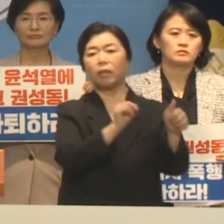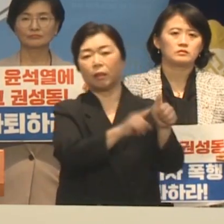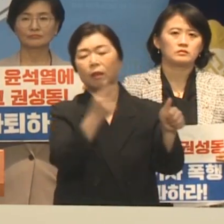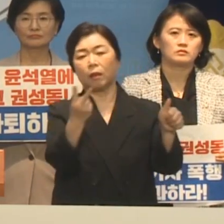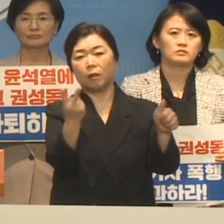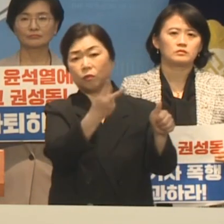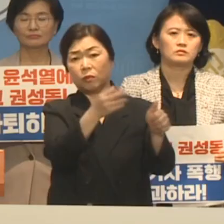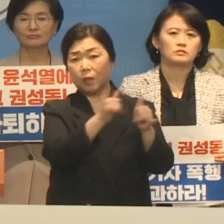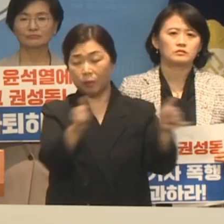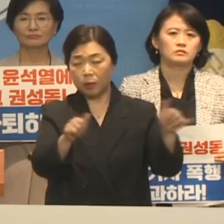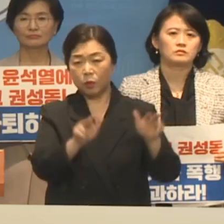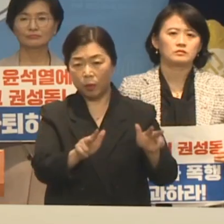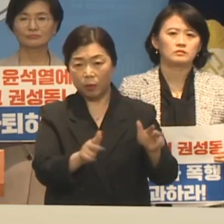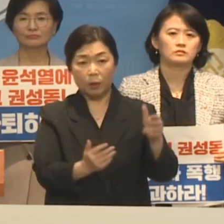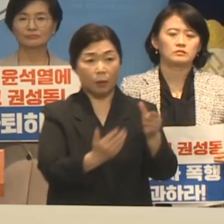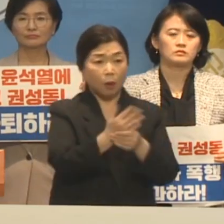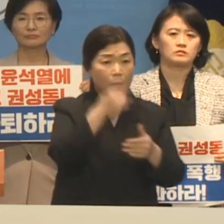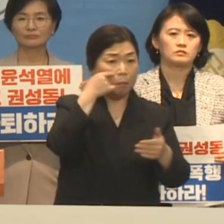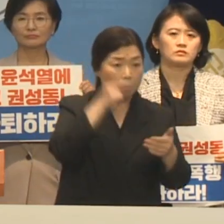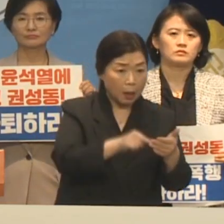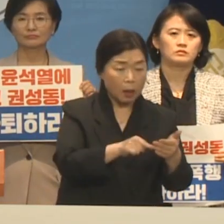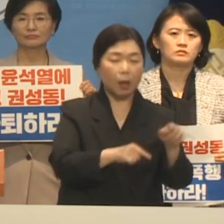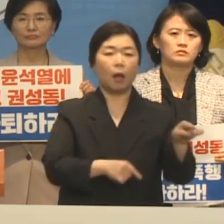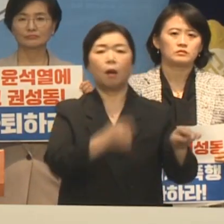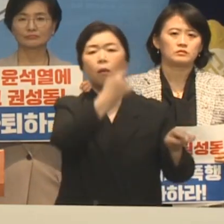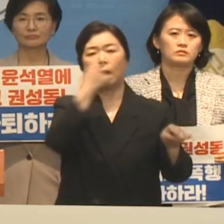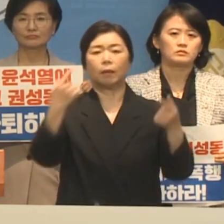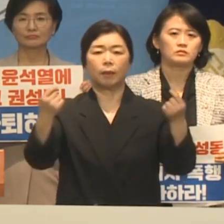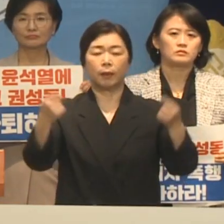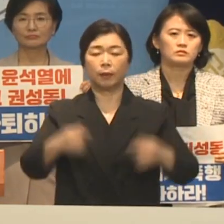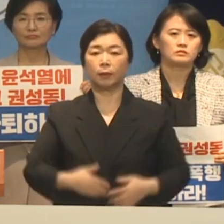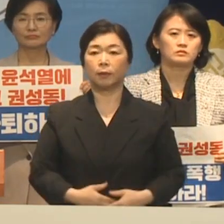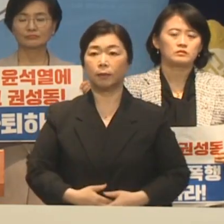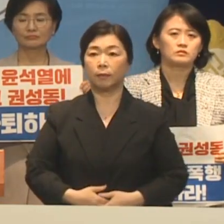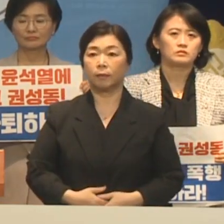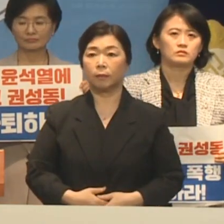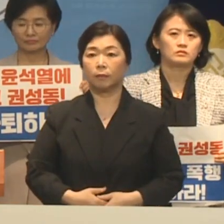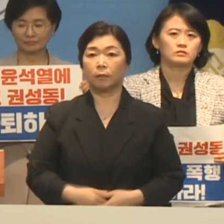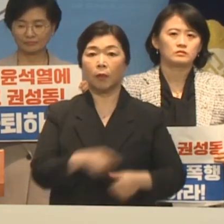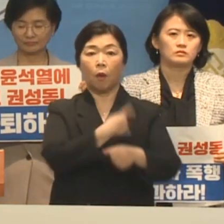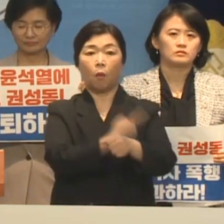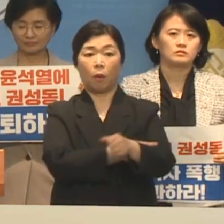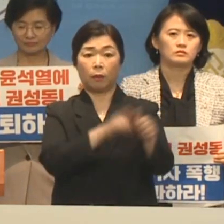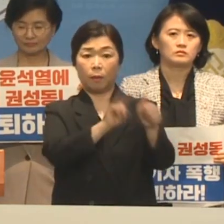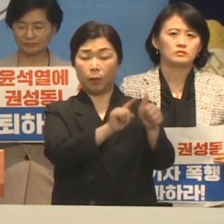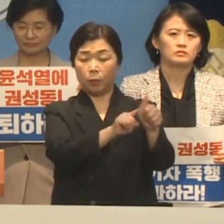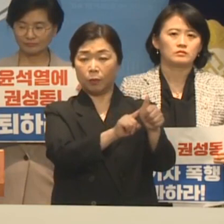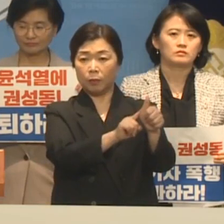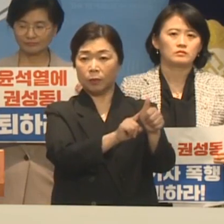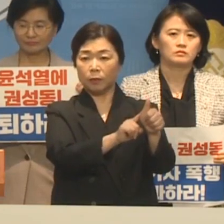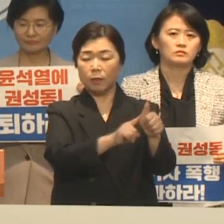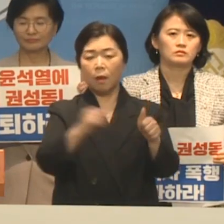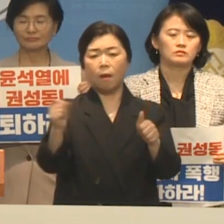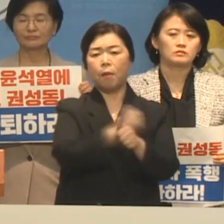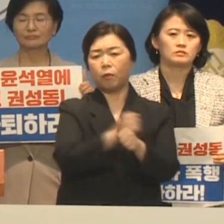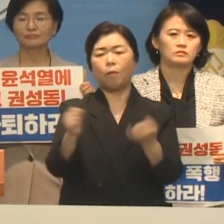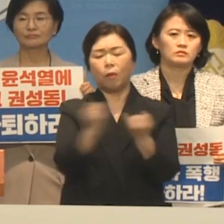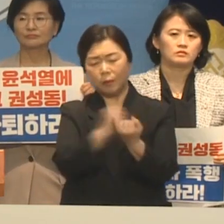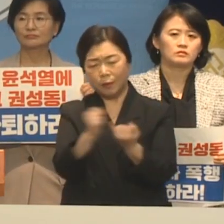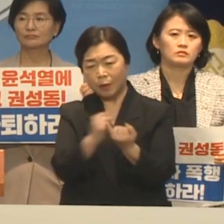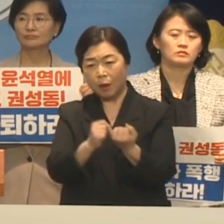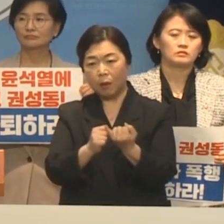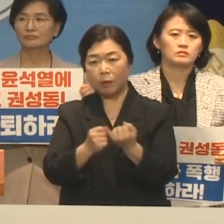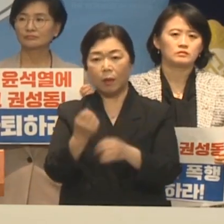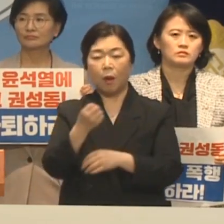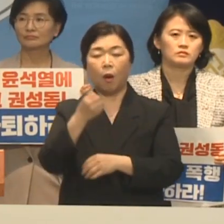언론관을 이번 사건으로 다시 한번 확인했습니다. 권성동 원내대표는 폭력으로 언론의